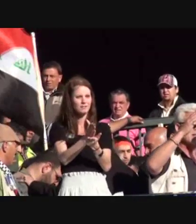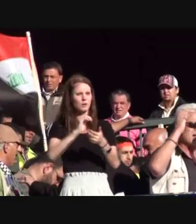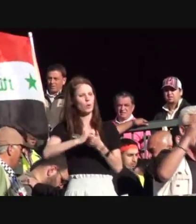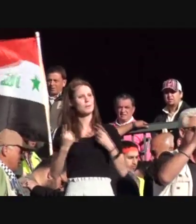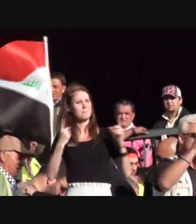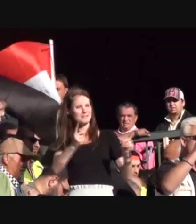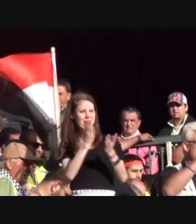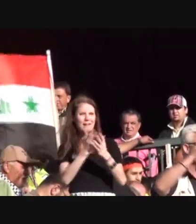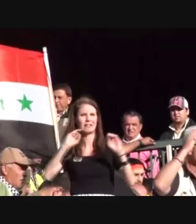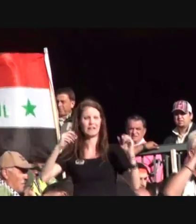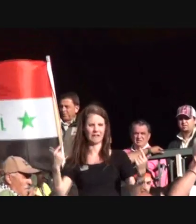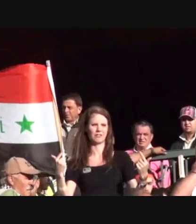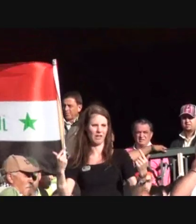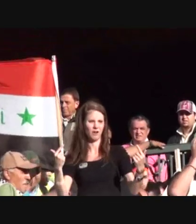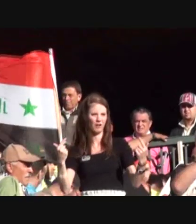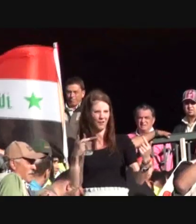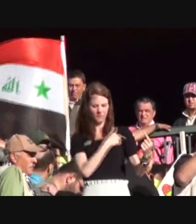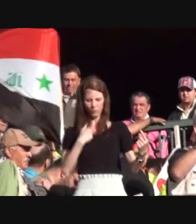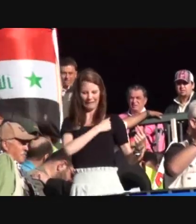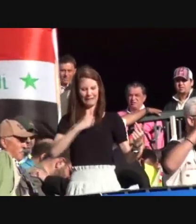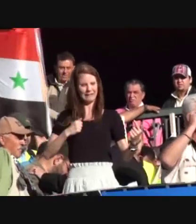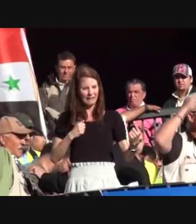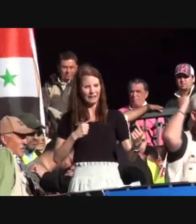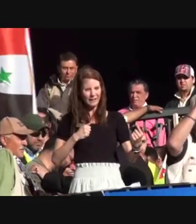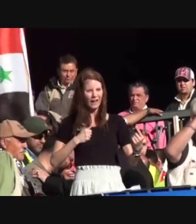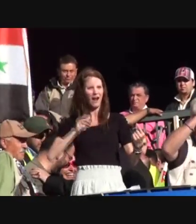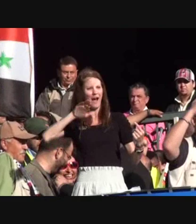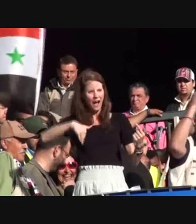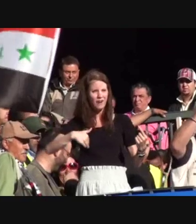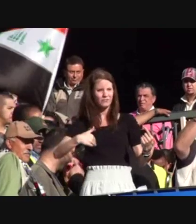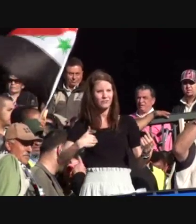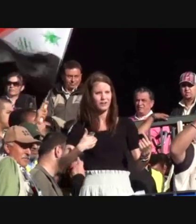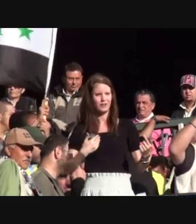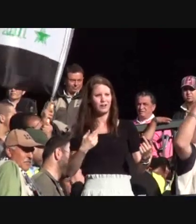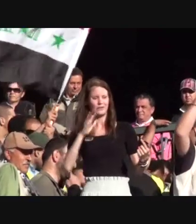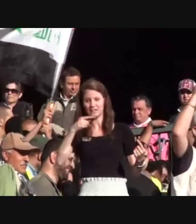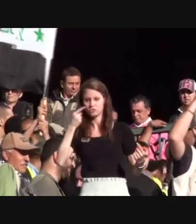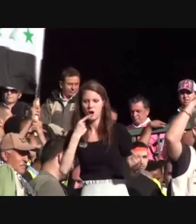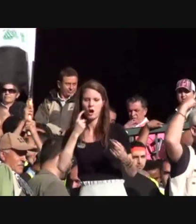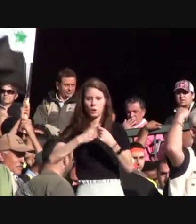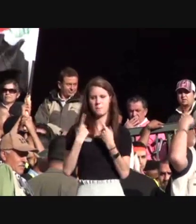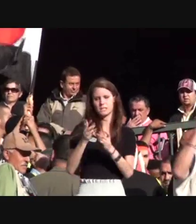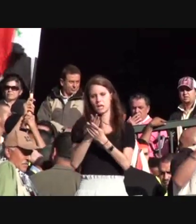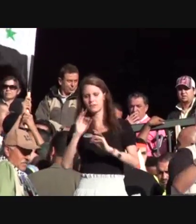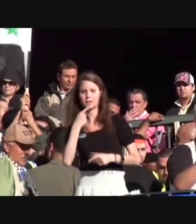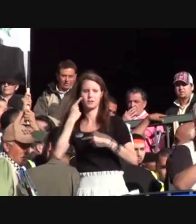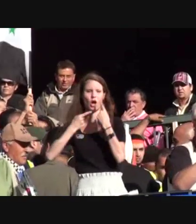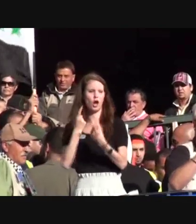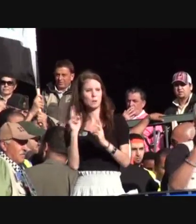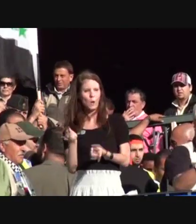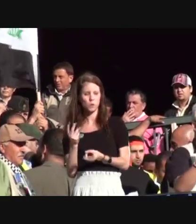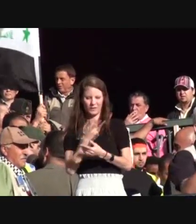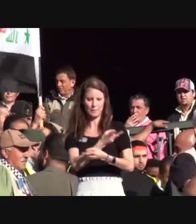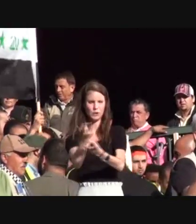och mänskliga rättigheter som våra regeringar, trots allt deras tal om mänskliga rättigheter och